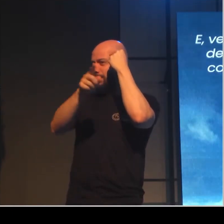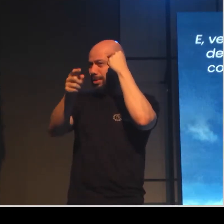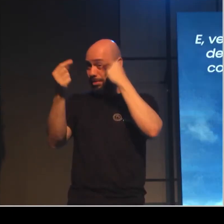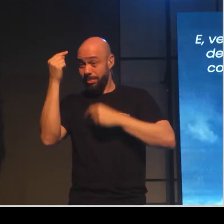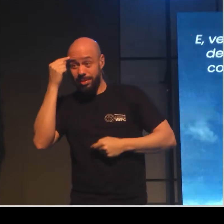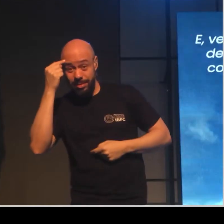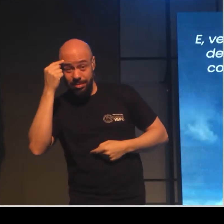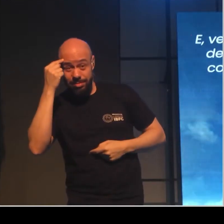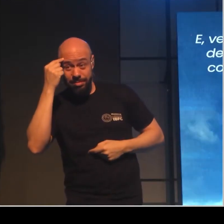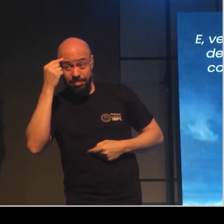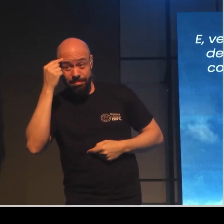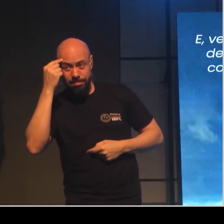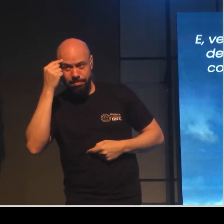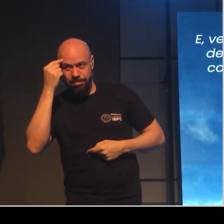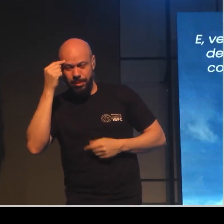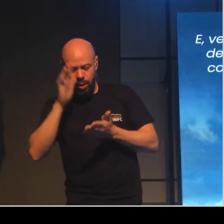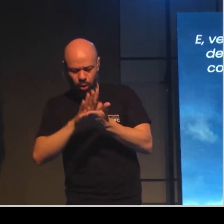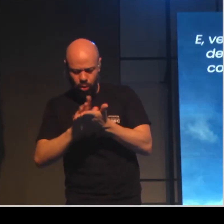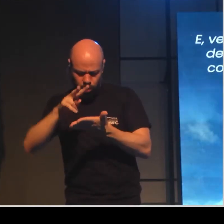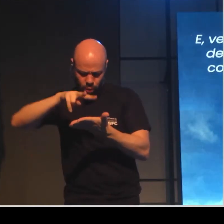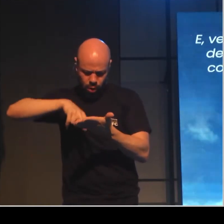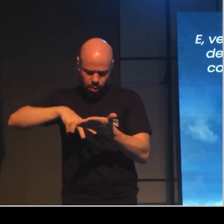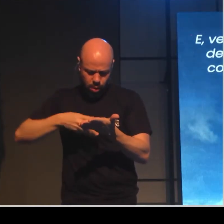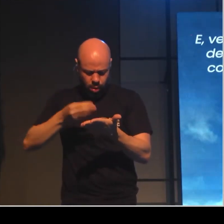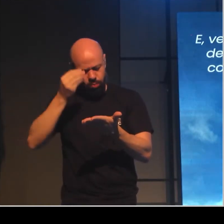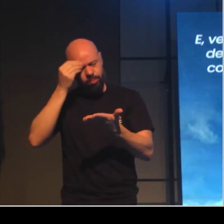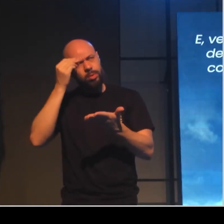Você reflete?